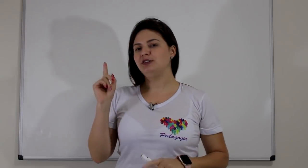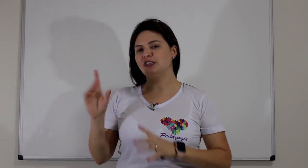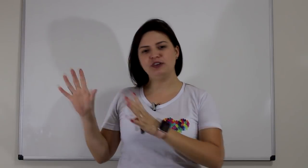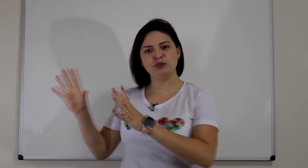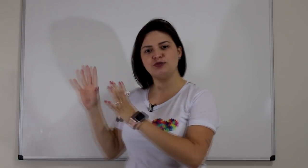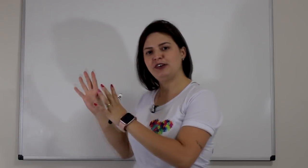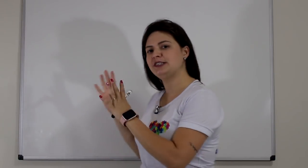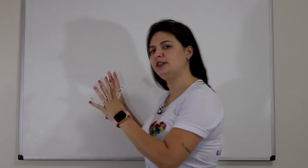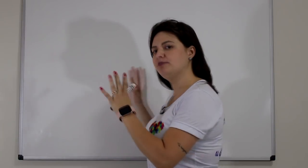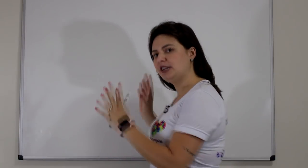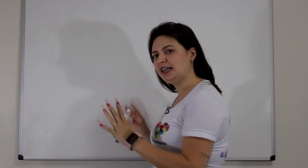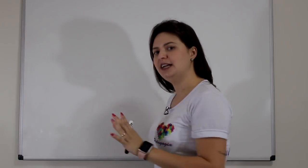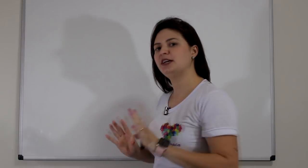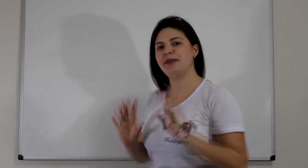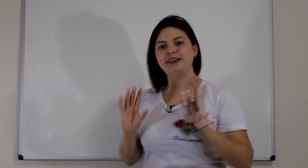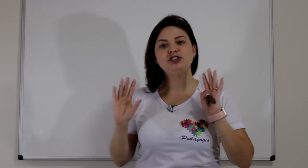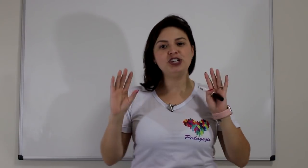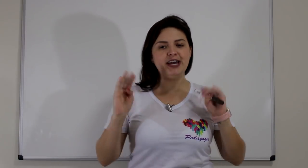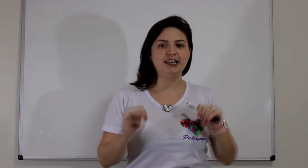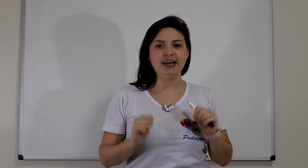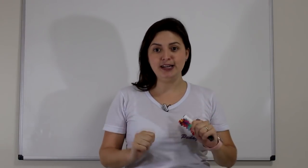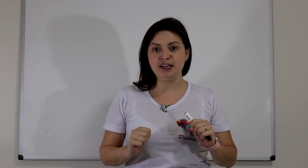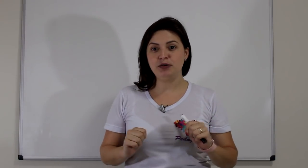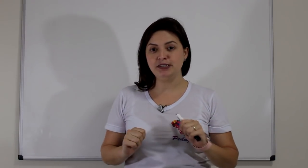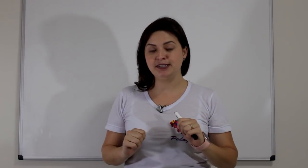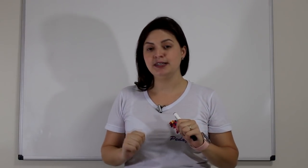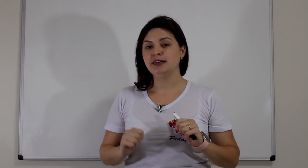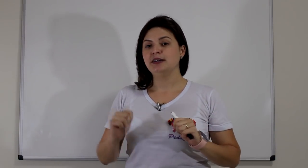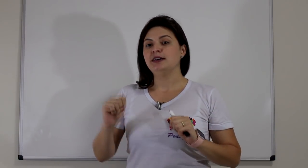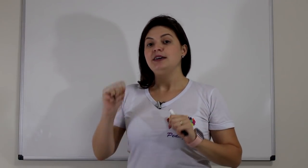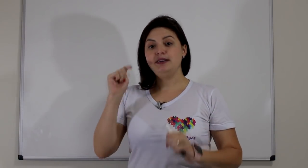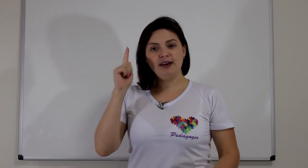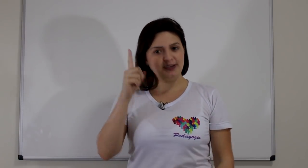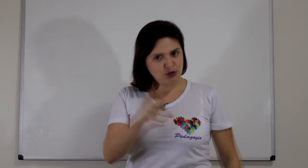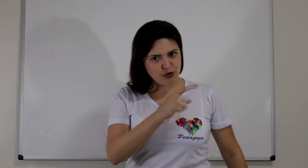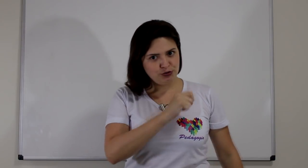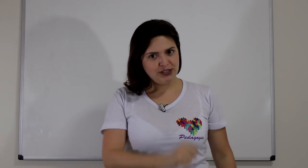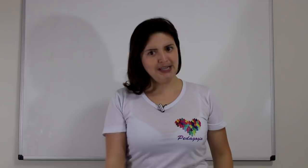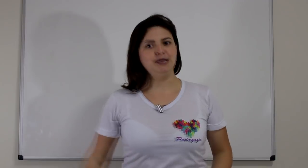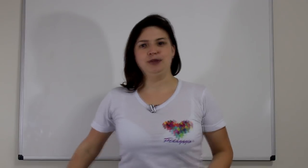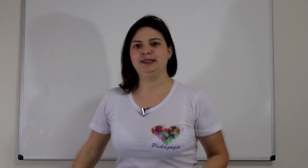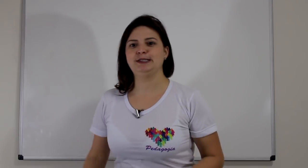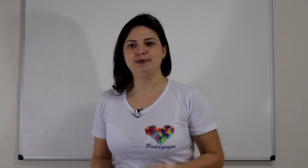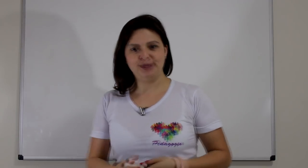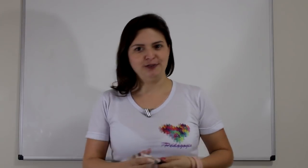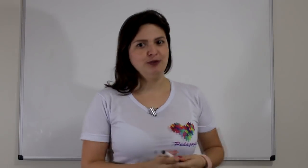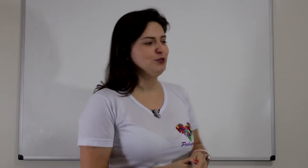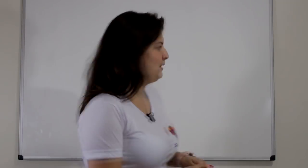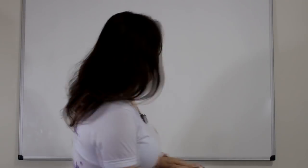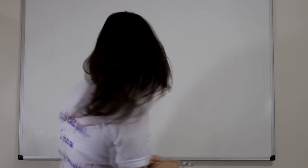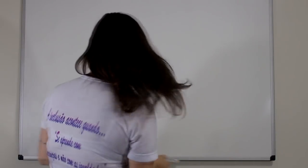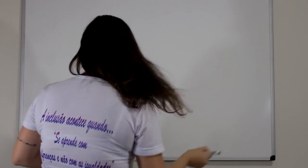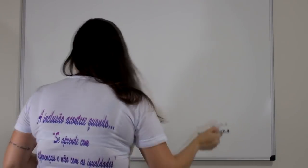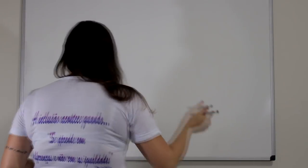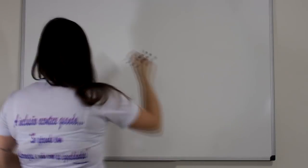nós vamos fazer detalhadamente ela em libras e na estrutura da libras. Então vamos lá.